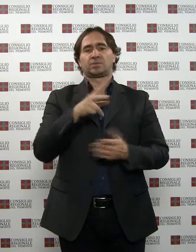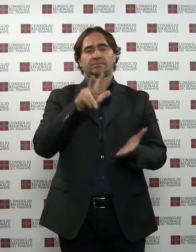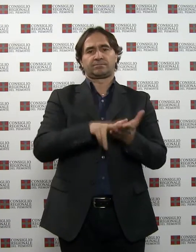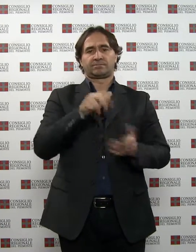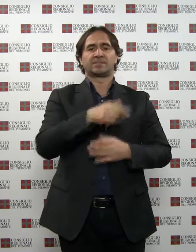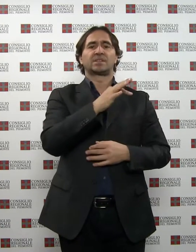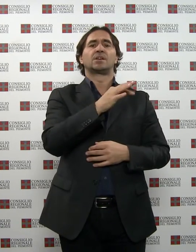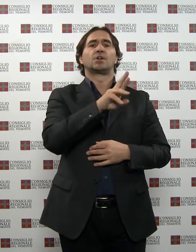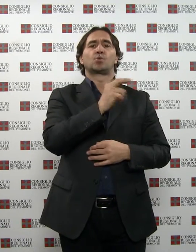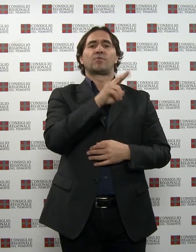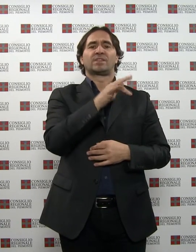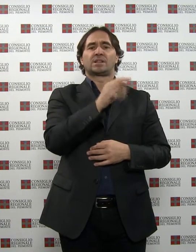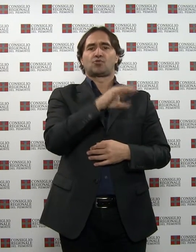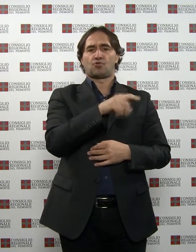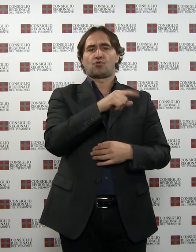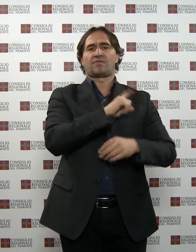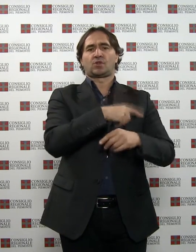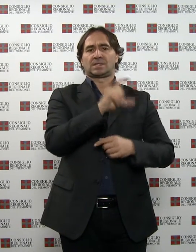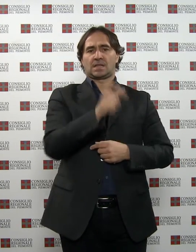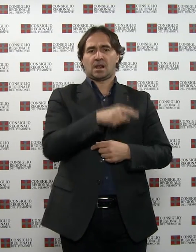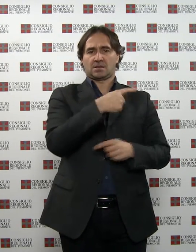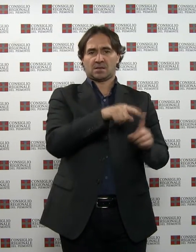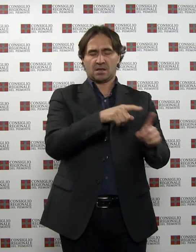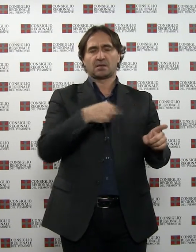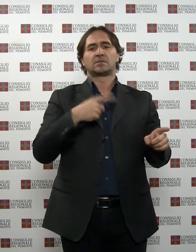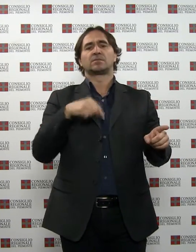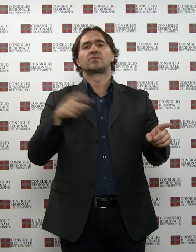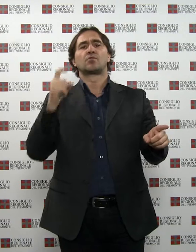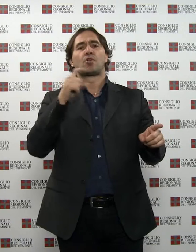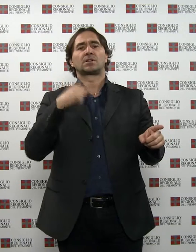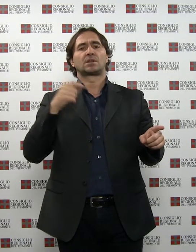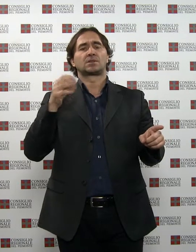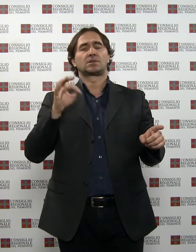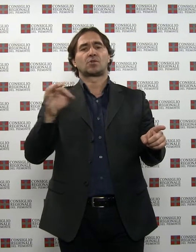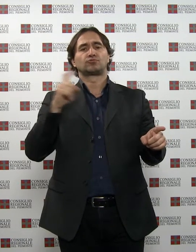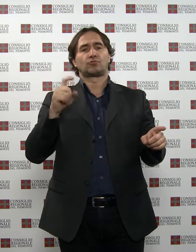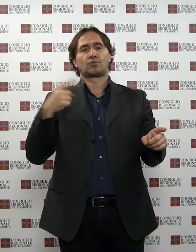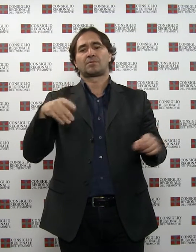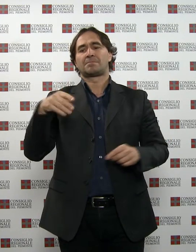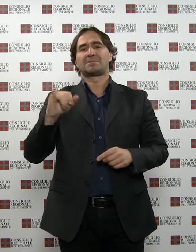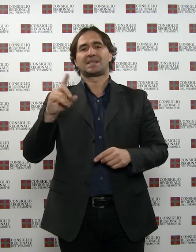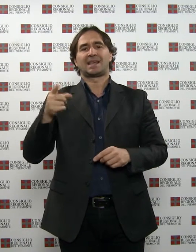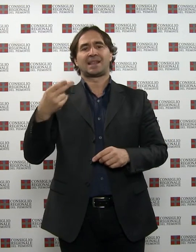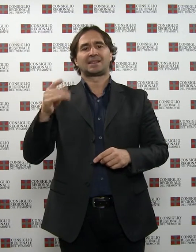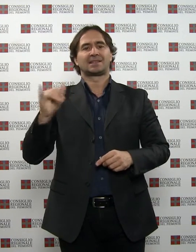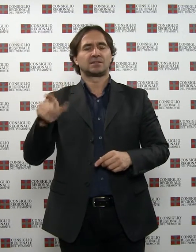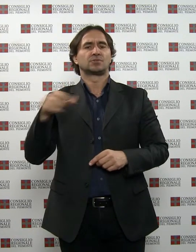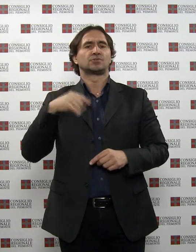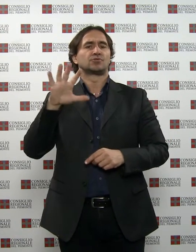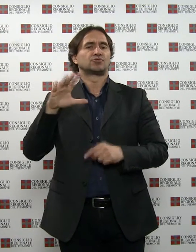Forza Italia, sulla continuità assistenziale, e l'ordine del giorno, primo firmatario Paolo Mighetti, Movimento 5 Stelle, che chiede di individuare